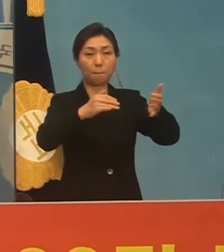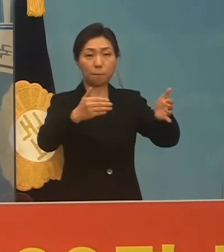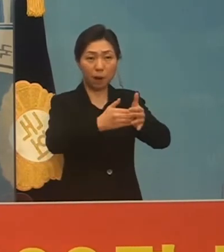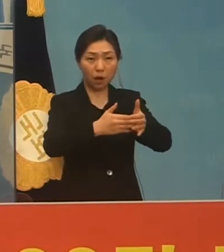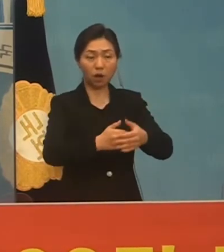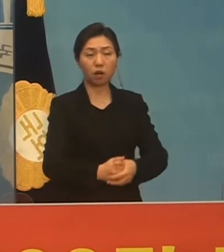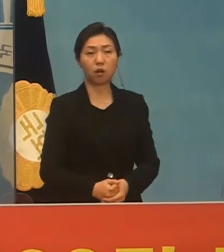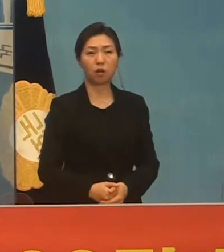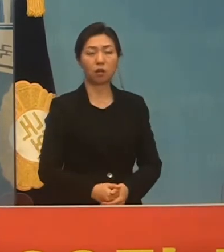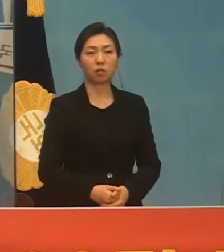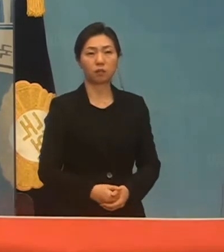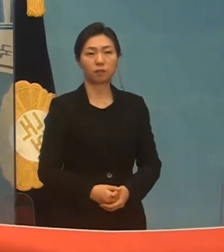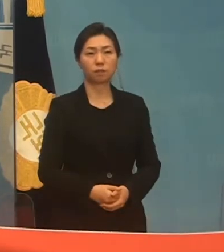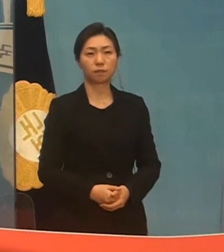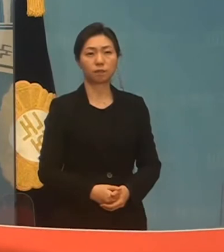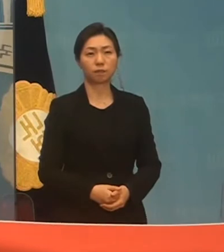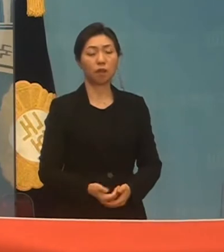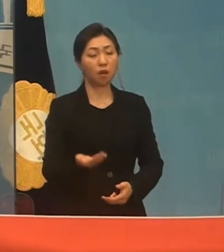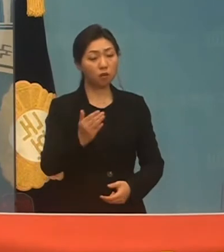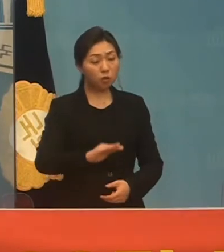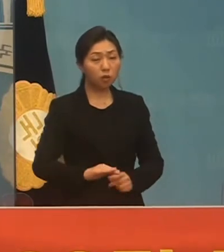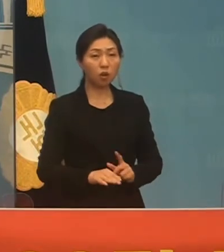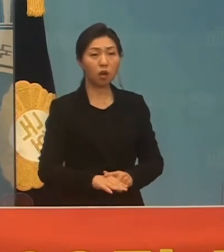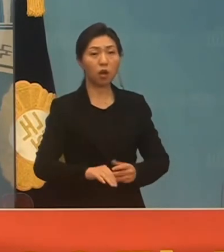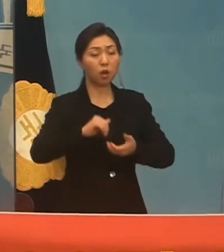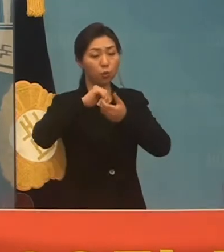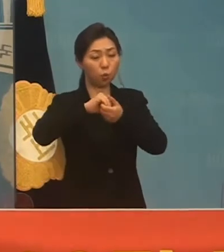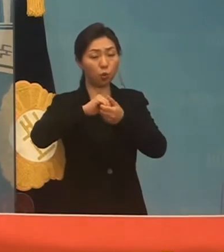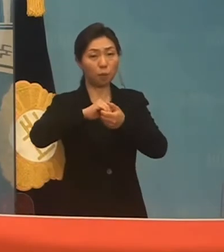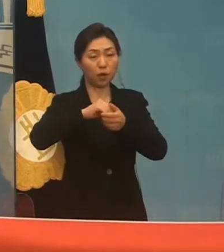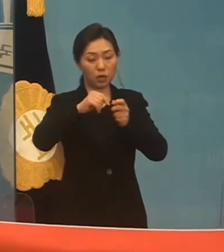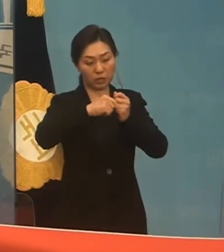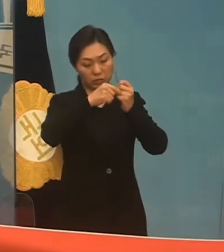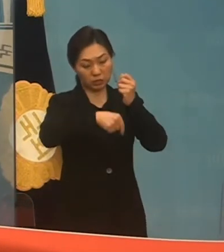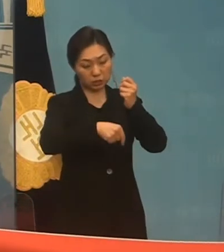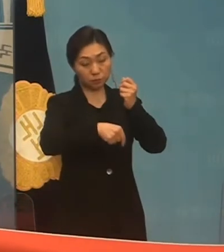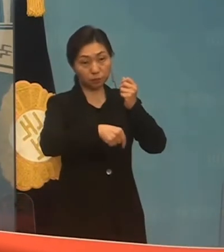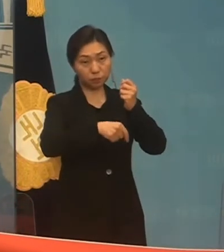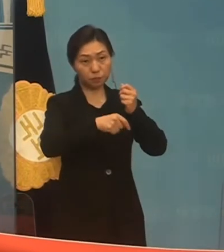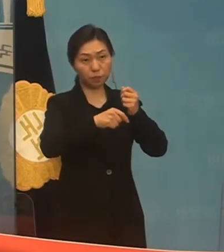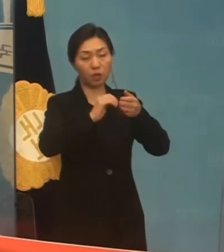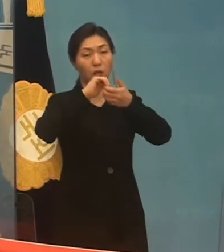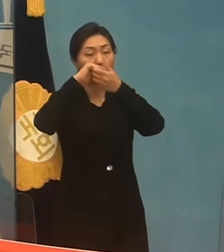이러한 내용들을 종합해 봤을 때 농협의 자회사